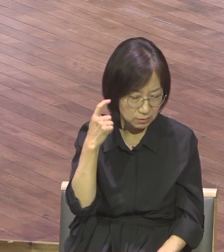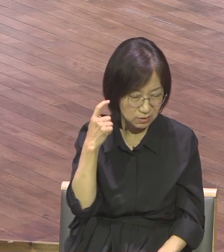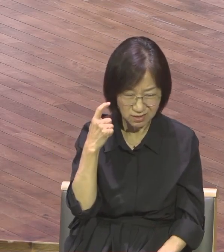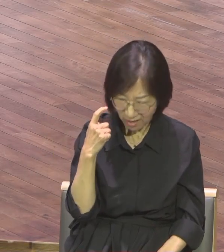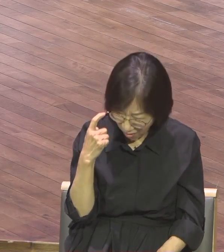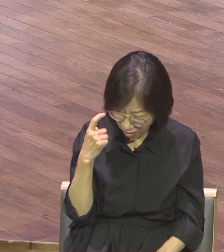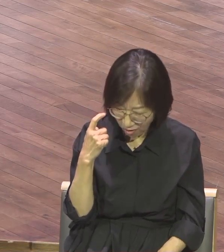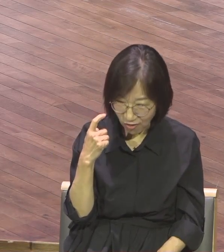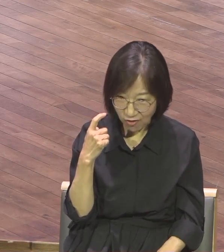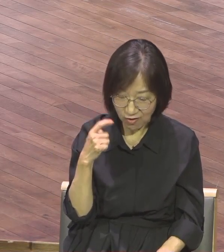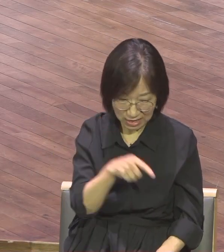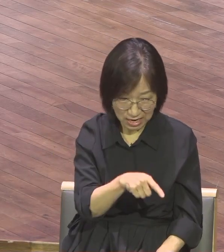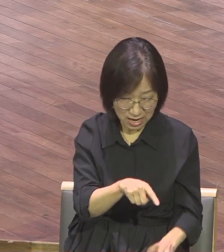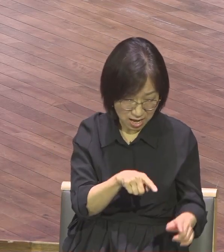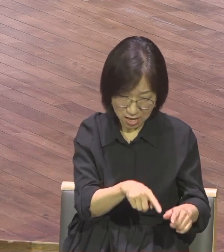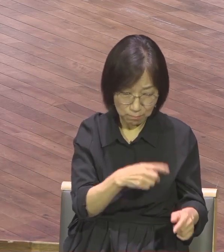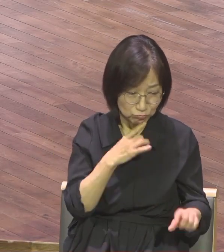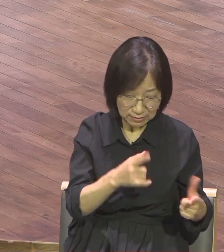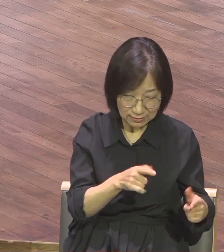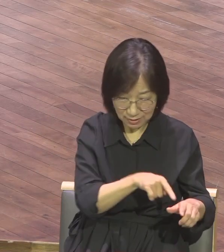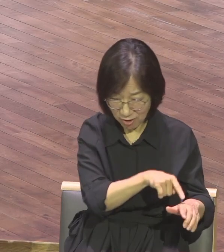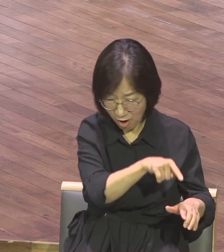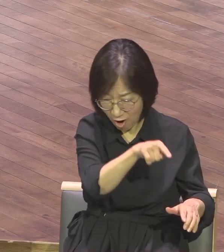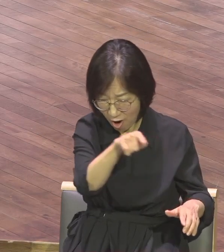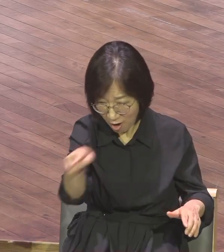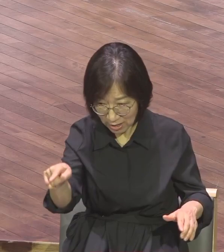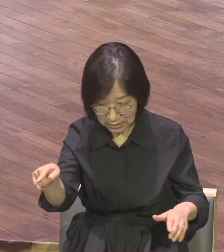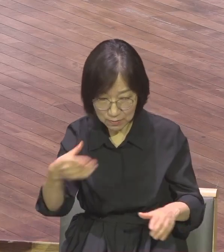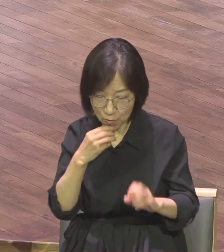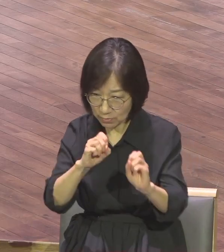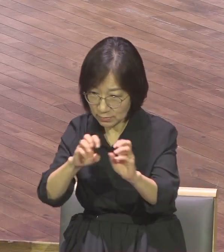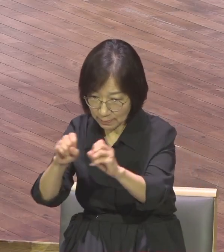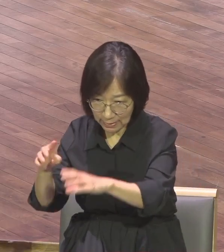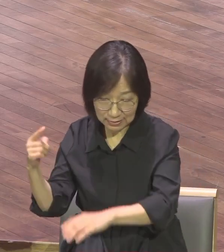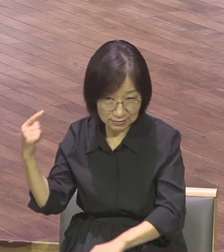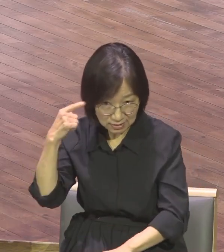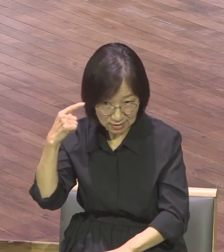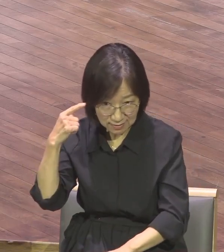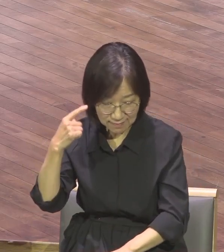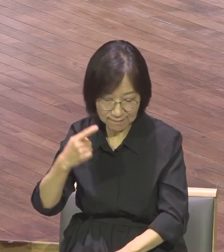이것들이야. 그까지 가가지고 우리 유대인들에게 복음을 전개.